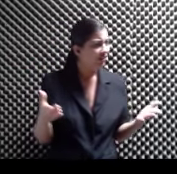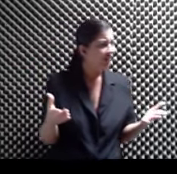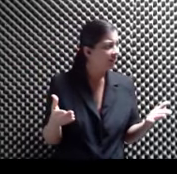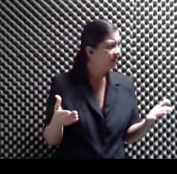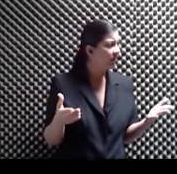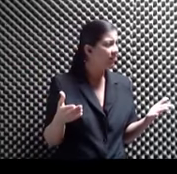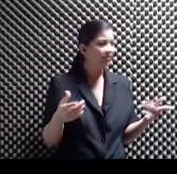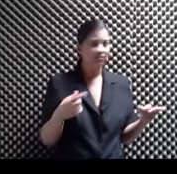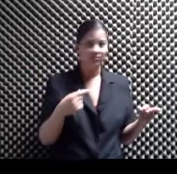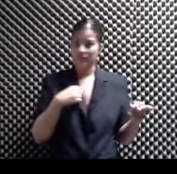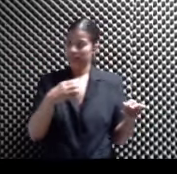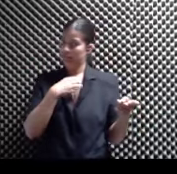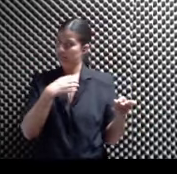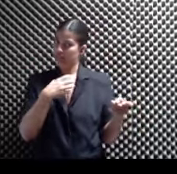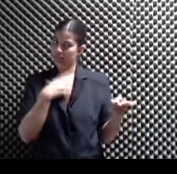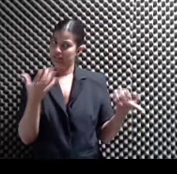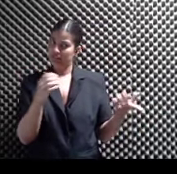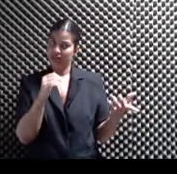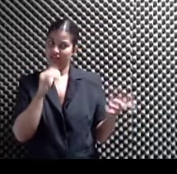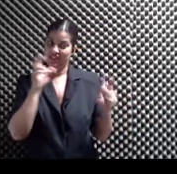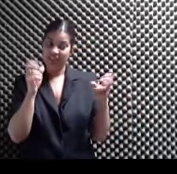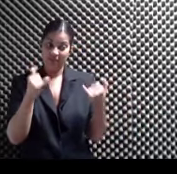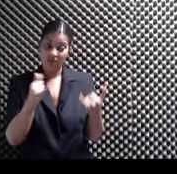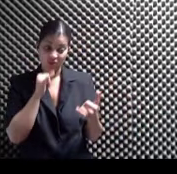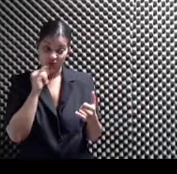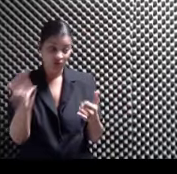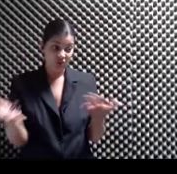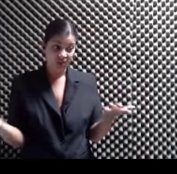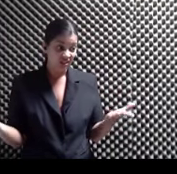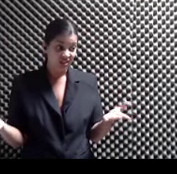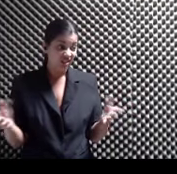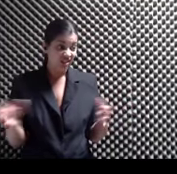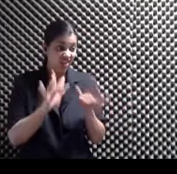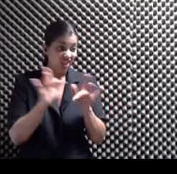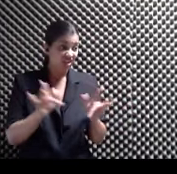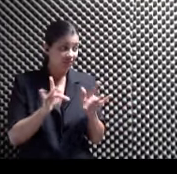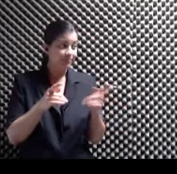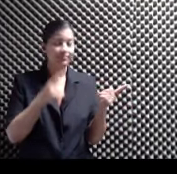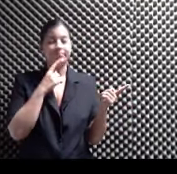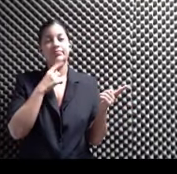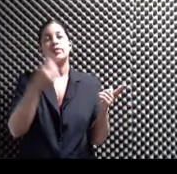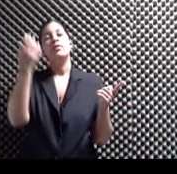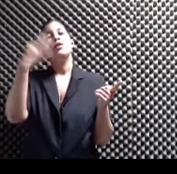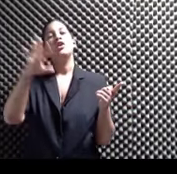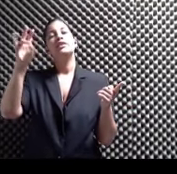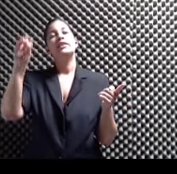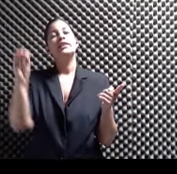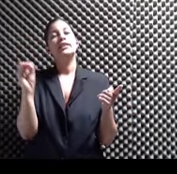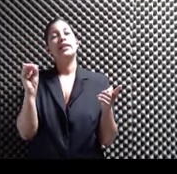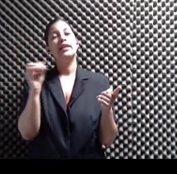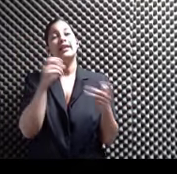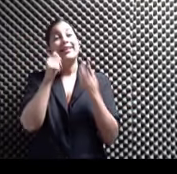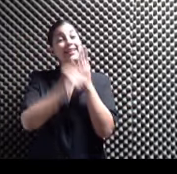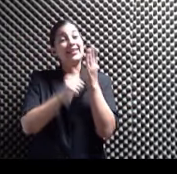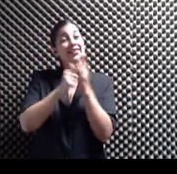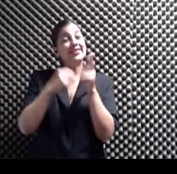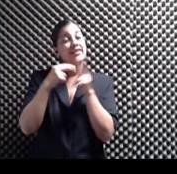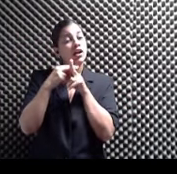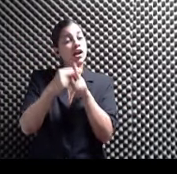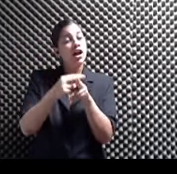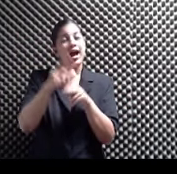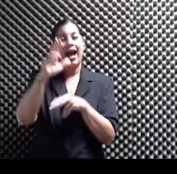Enseguida protesta. Hoy no estoy hablando de discos, ¿viste? En la década del 70 en Puerto Rico se dio una revista bien importante que se llamó